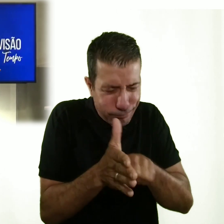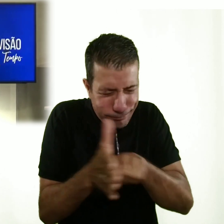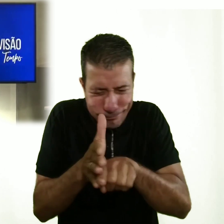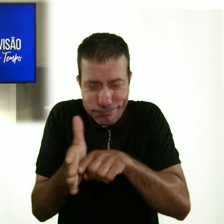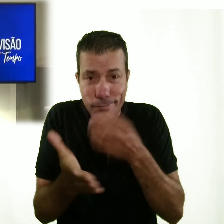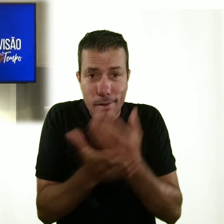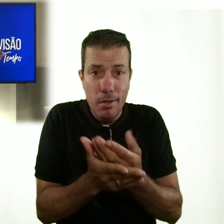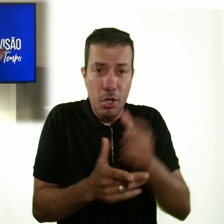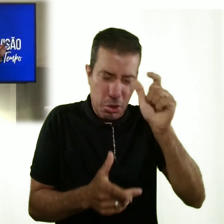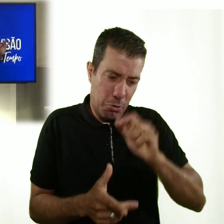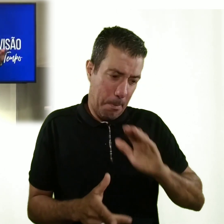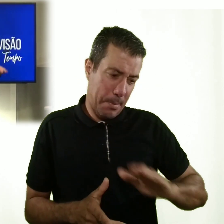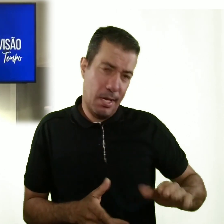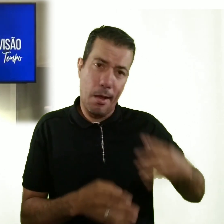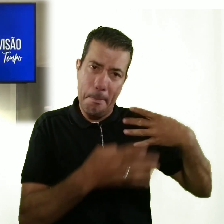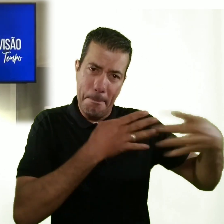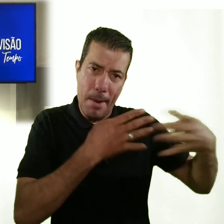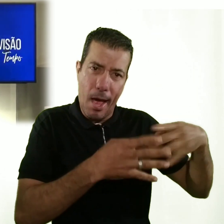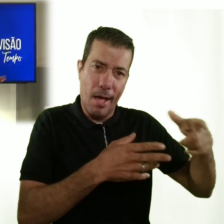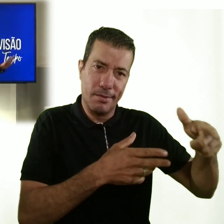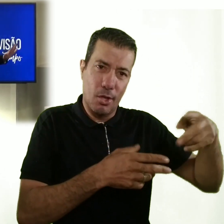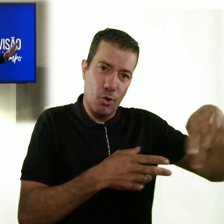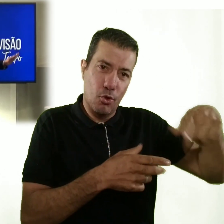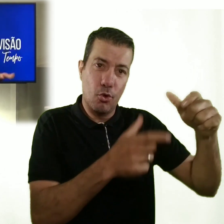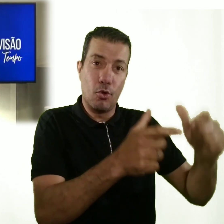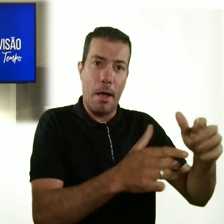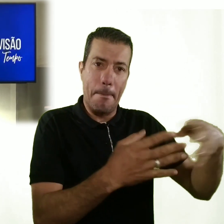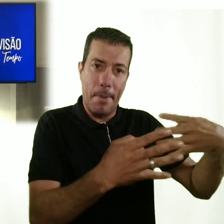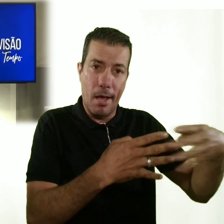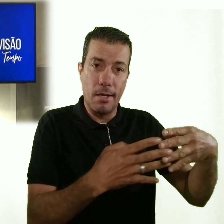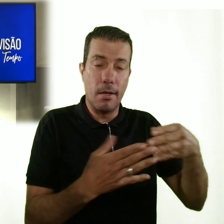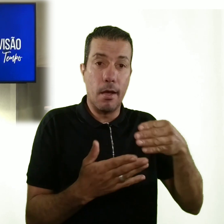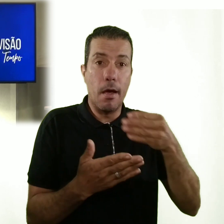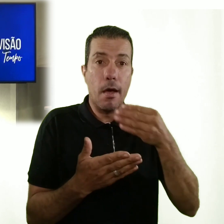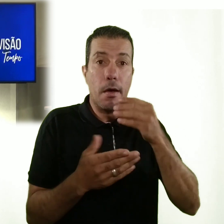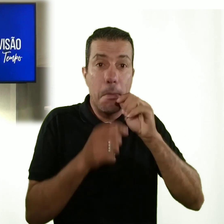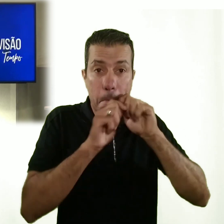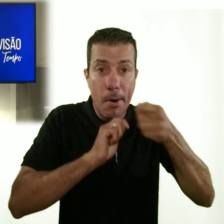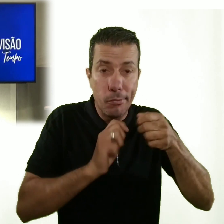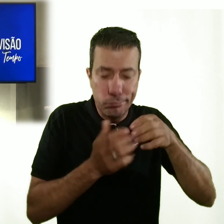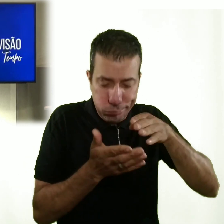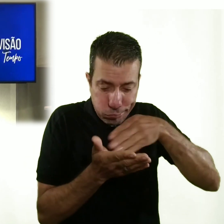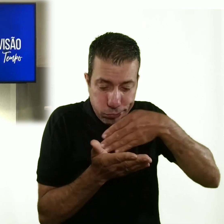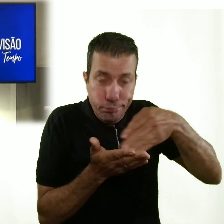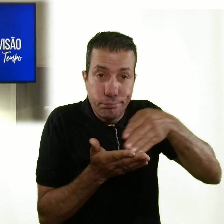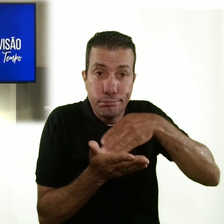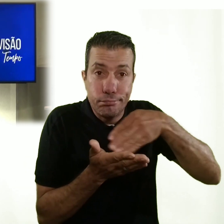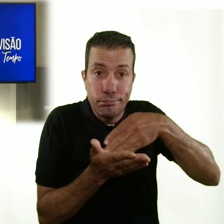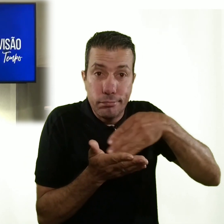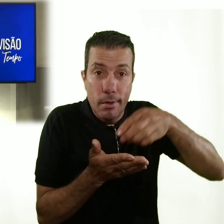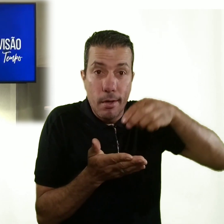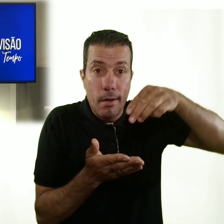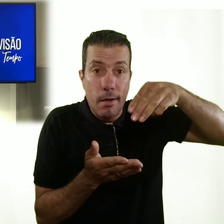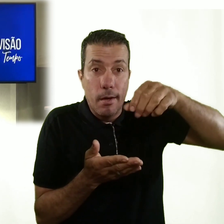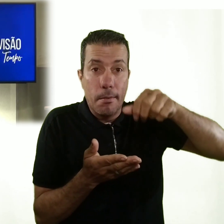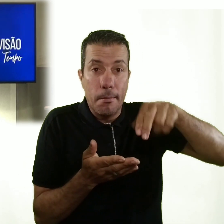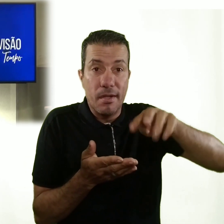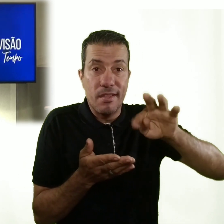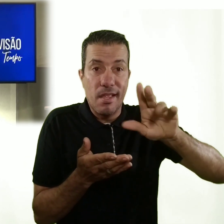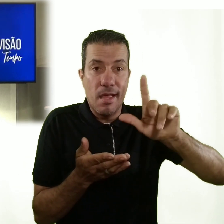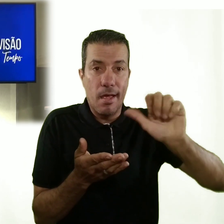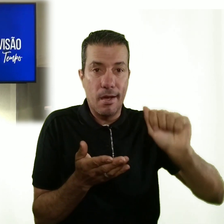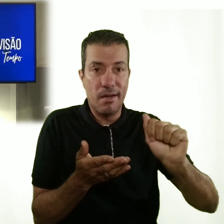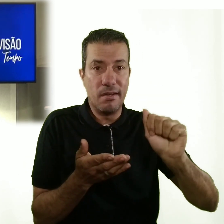Brás, eu comia pão com manteiga. Uma delícia pão com manteiga. Aí falaram para mim que manteiga dava colesterol, que tinha que